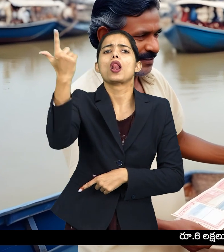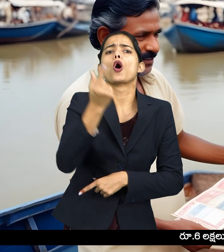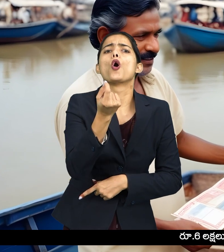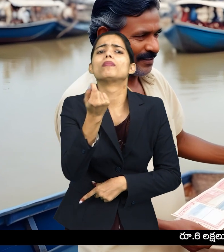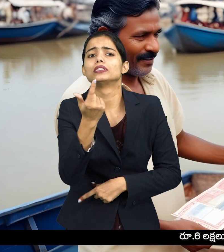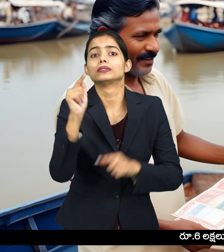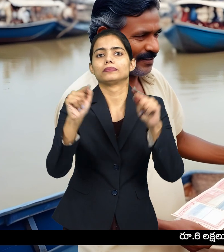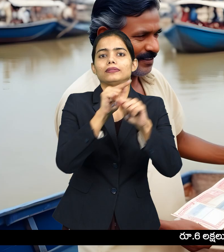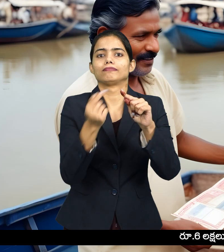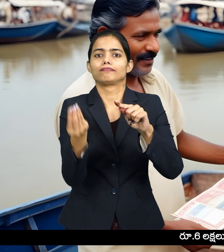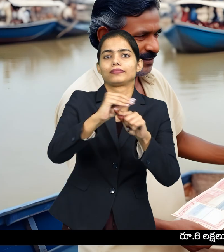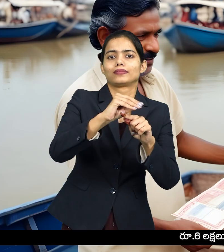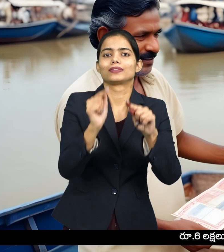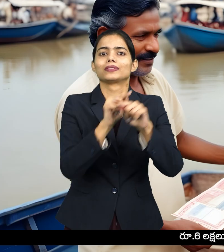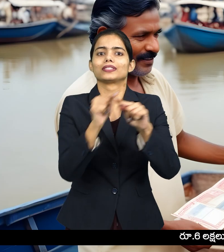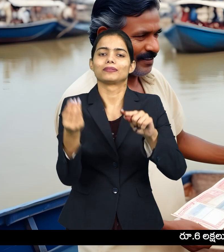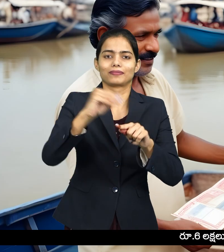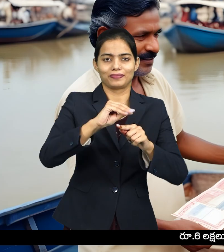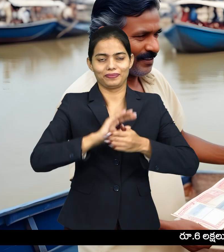లక్షలకు పడవను కొన్నాడు.